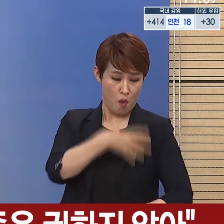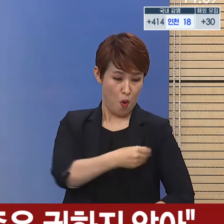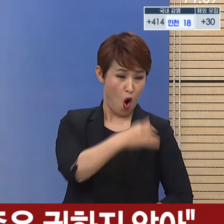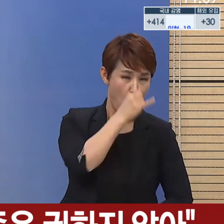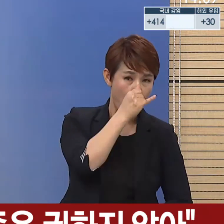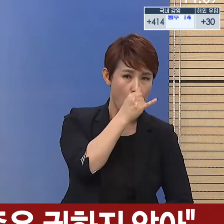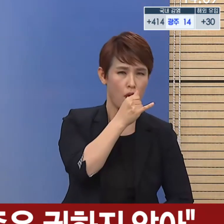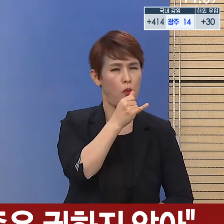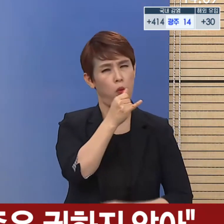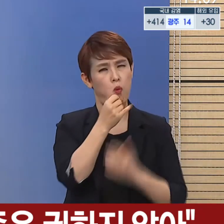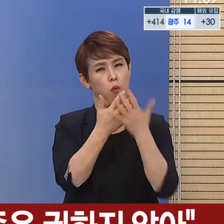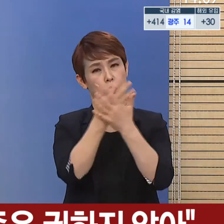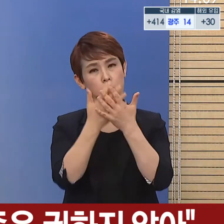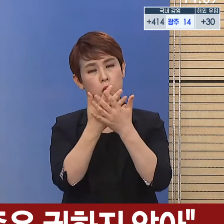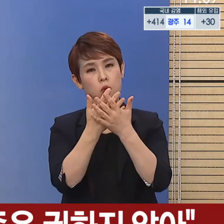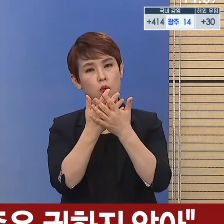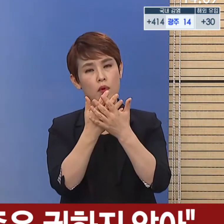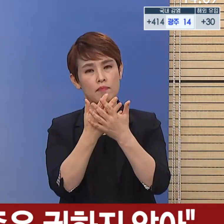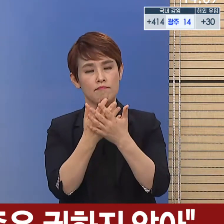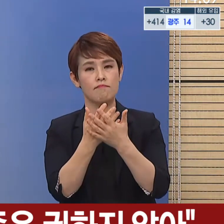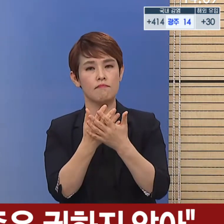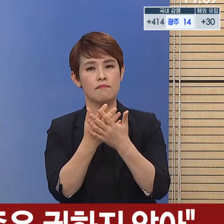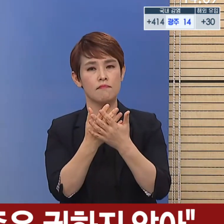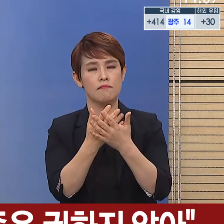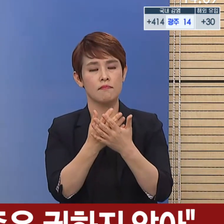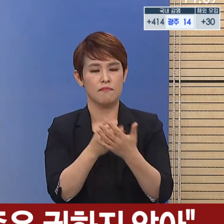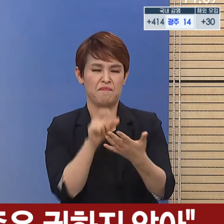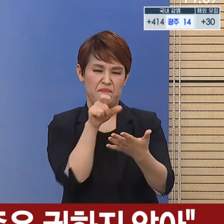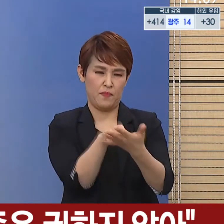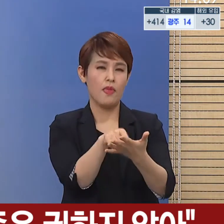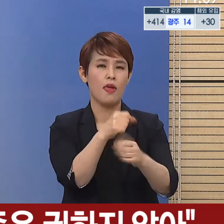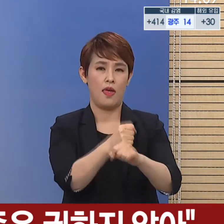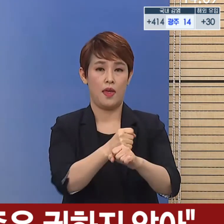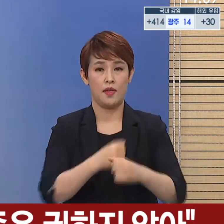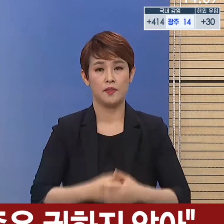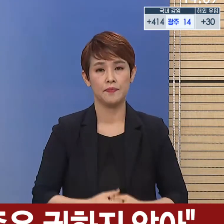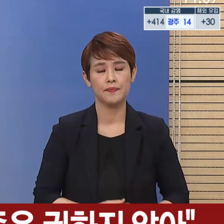없다를 사용상 주의사항에 게재하도록 하였습니다.